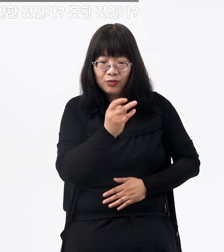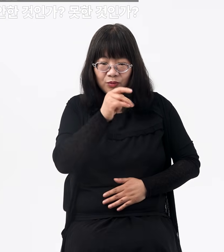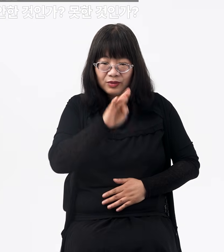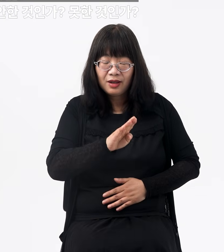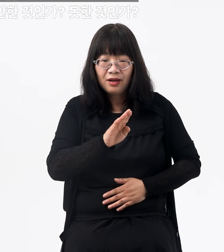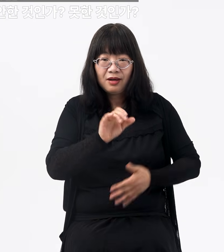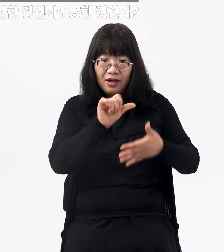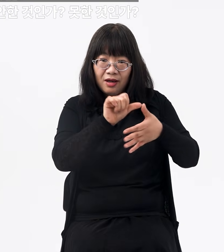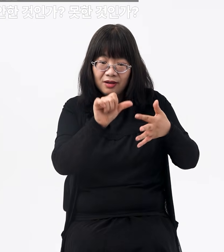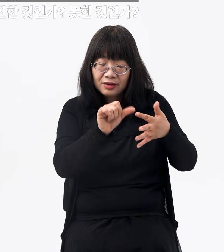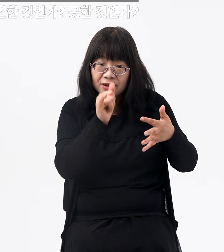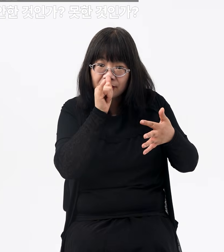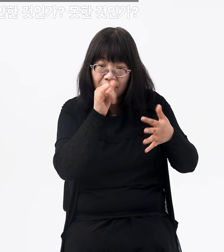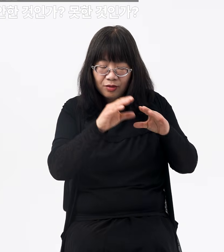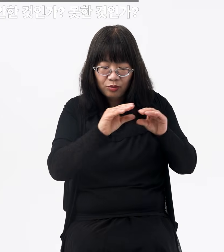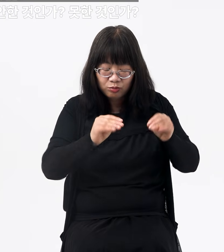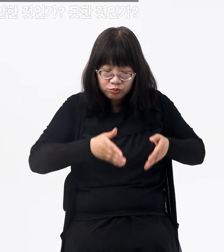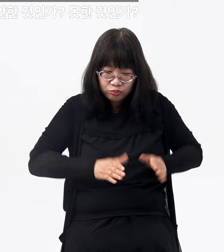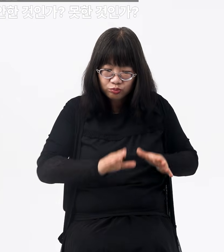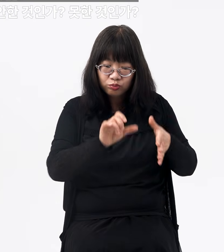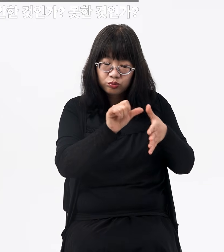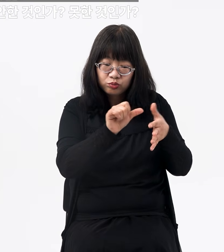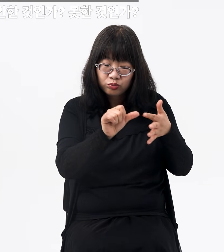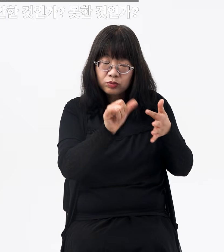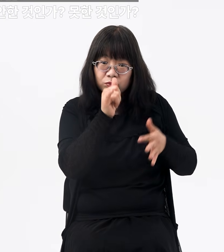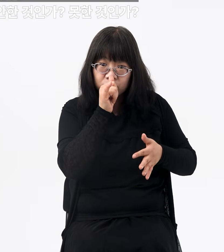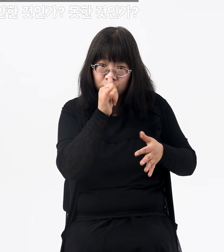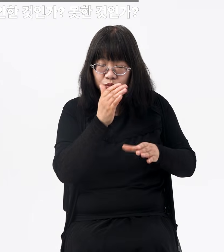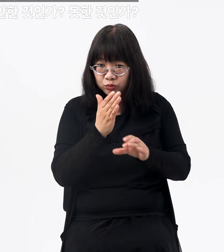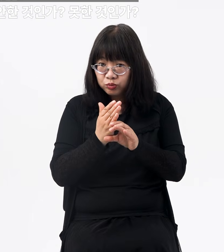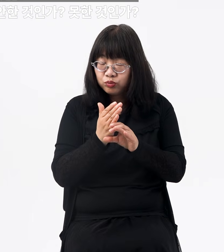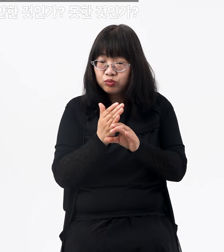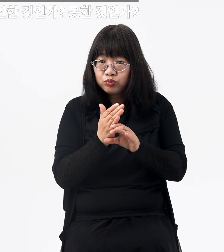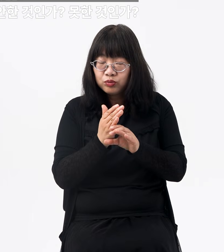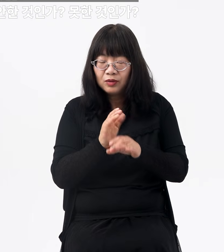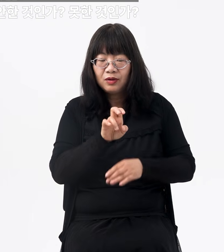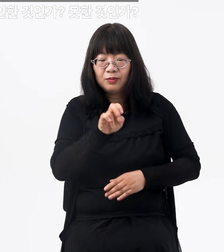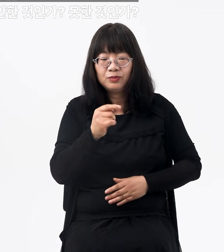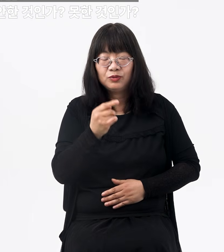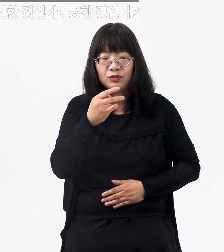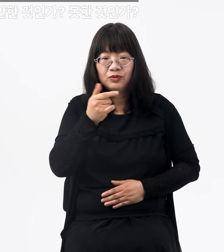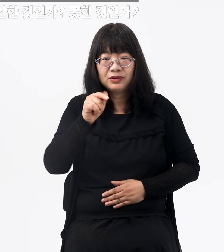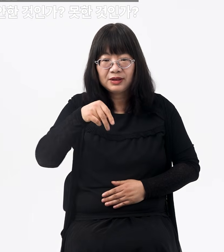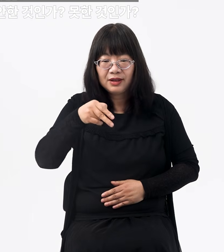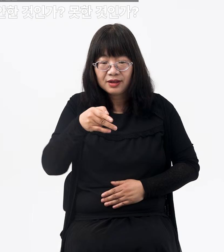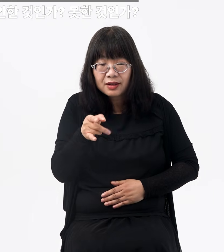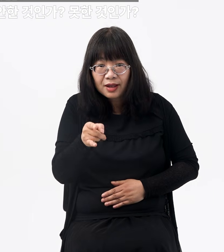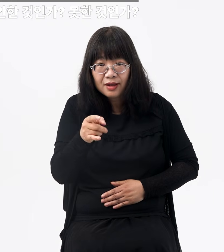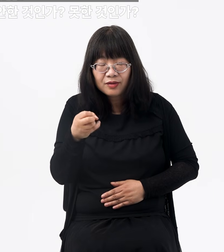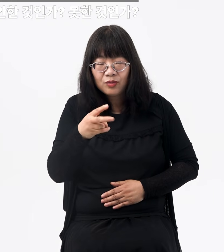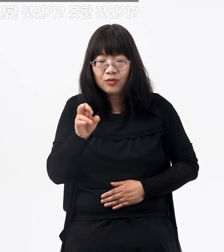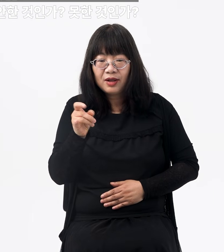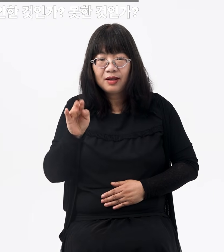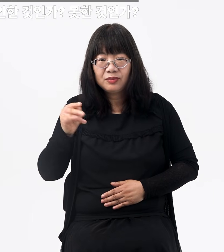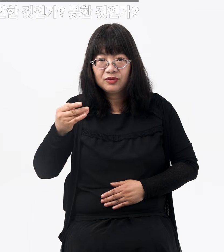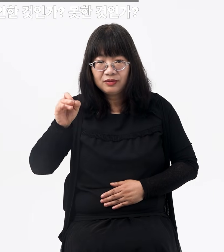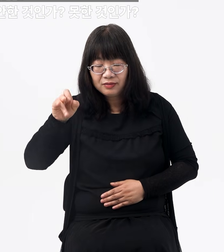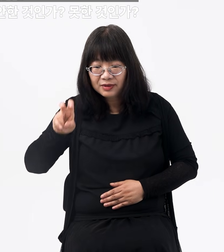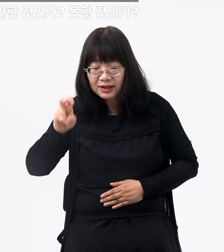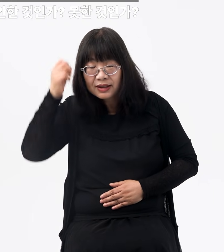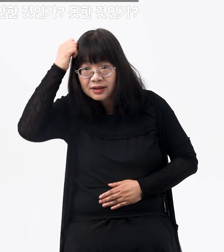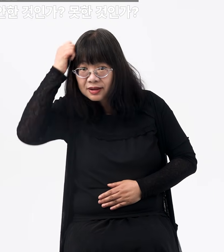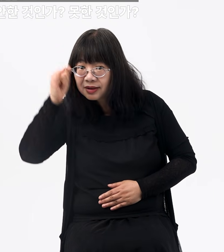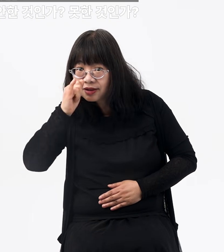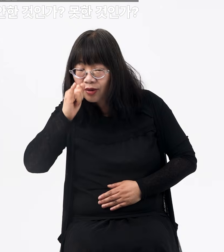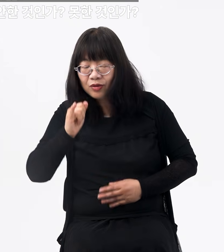있었습니다. 애굽에서 출생한 두 아들이 있었는데 그 중에 므낫세 또 에브라임 기억나시죠? 오늘